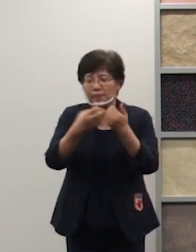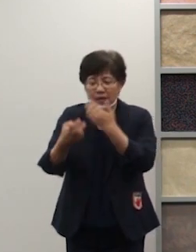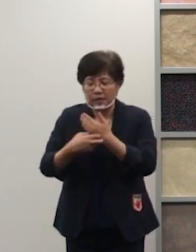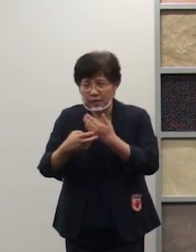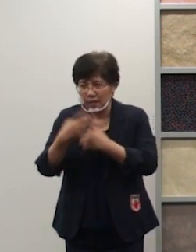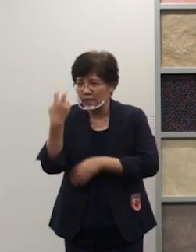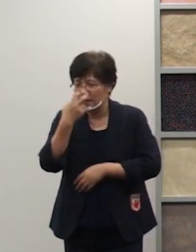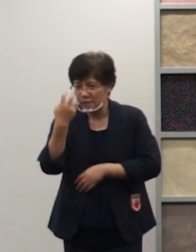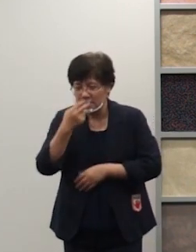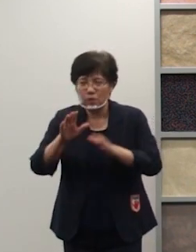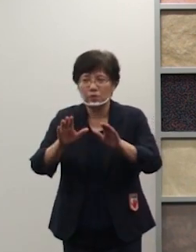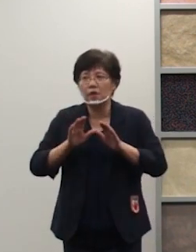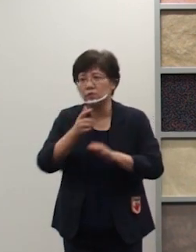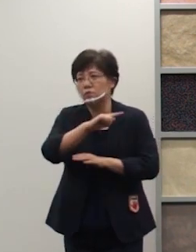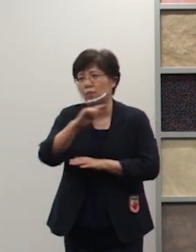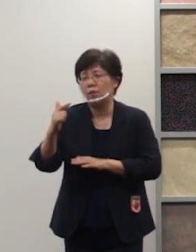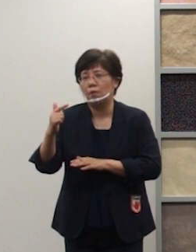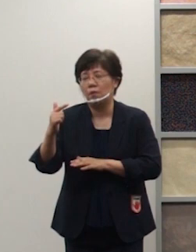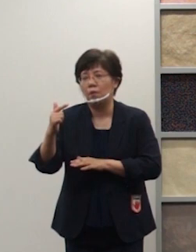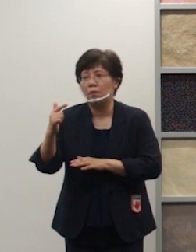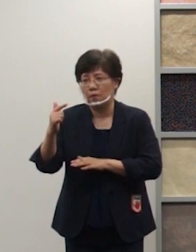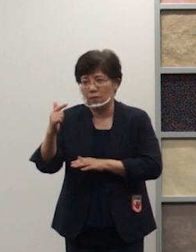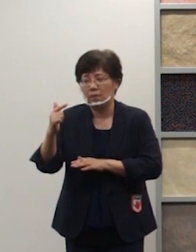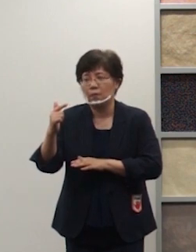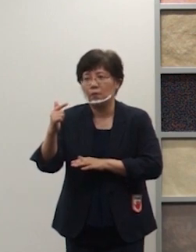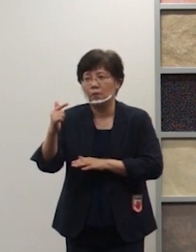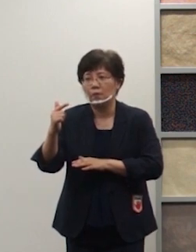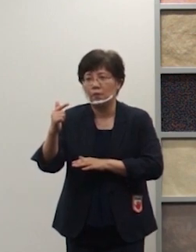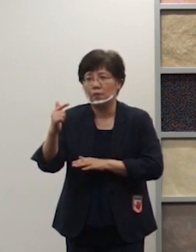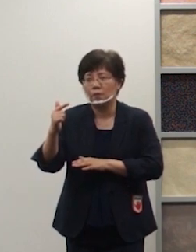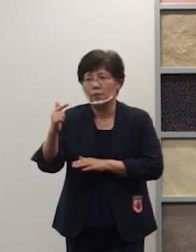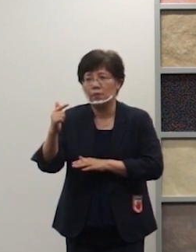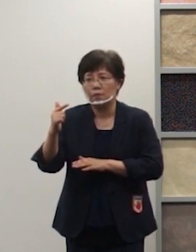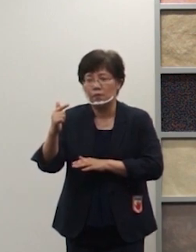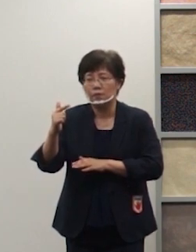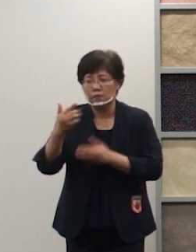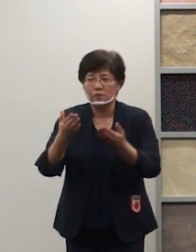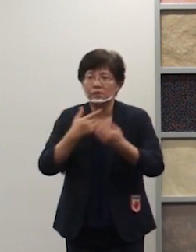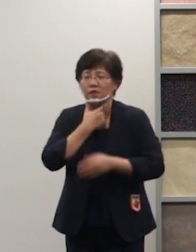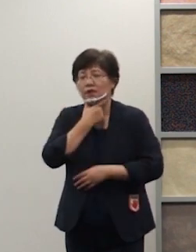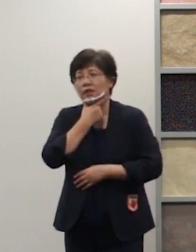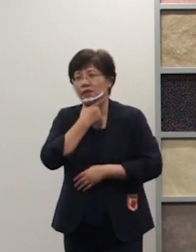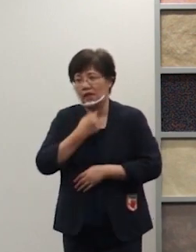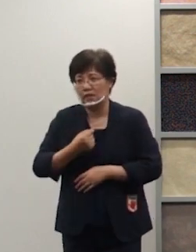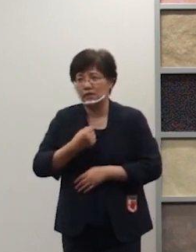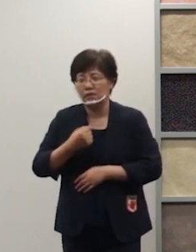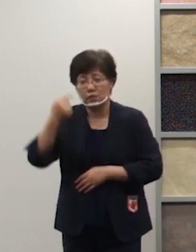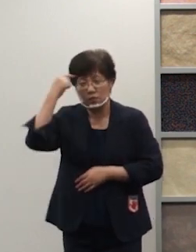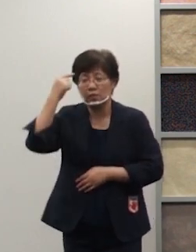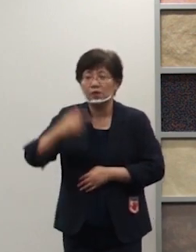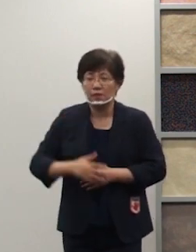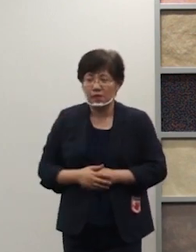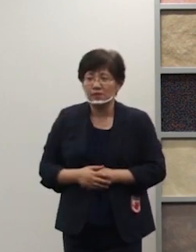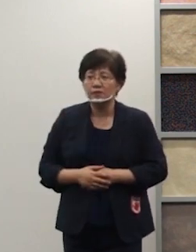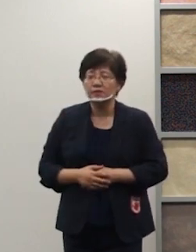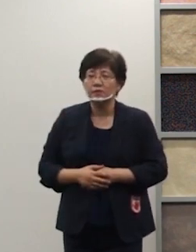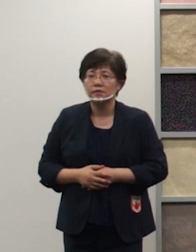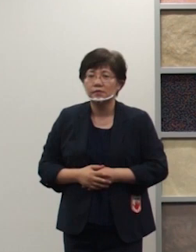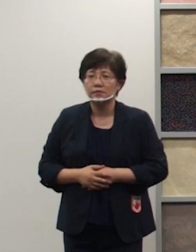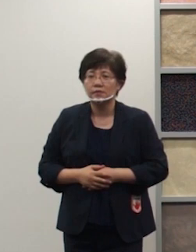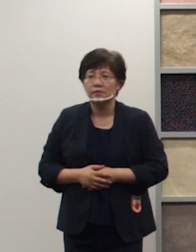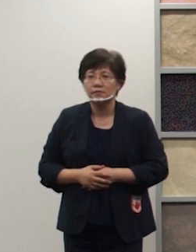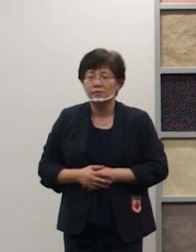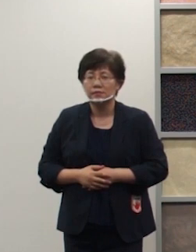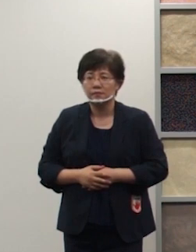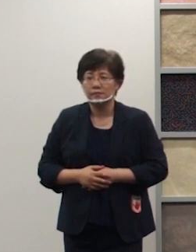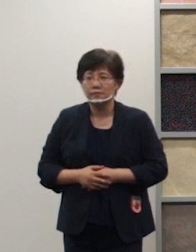するですね、適切な処置を、受けていただく対応を、処置を受けていただくなどの対応をしていただきたいと思います。 あり